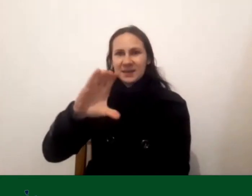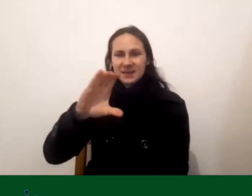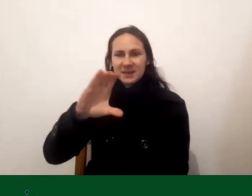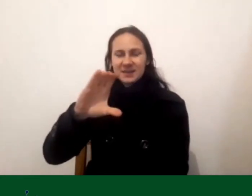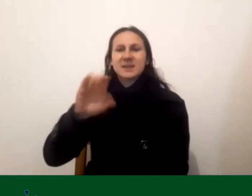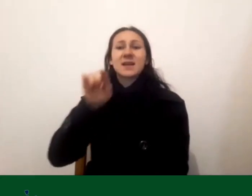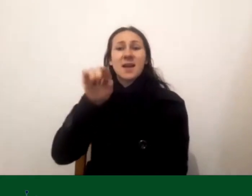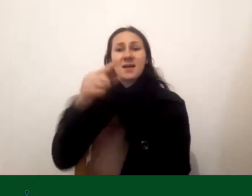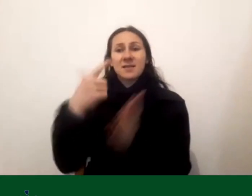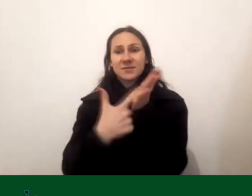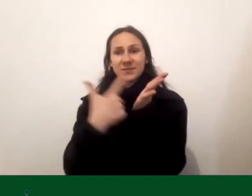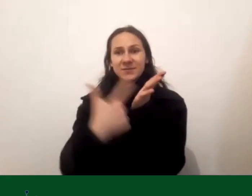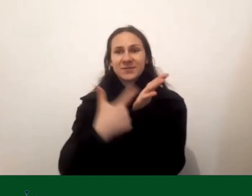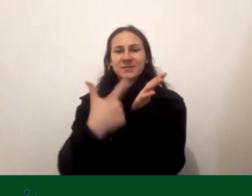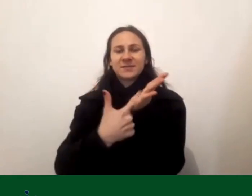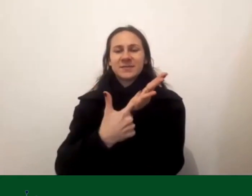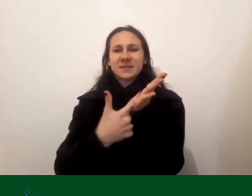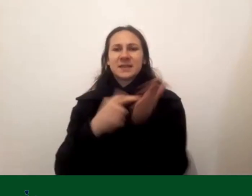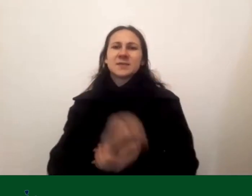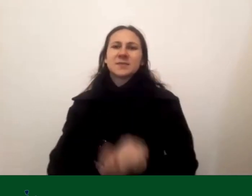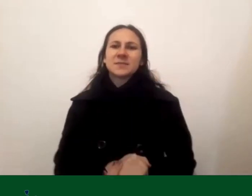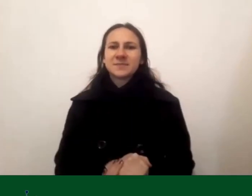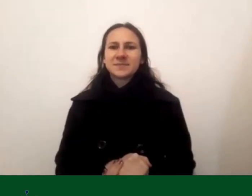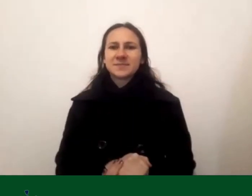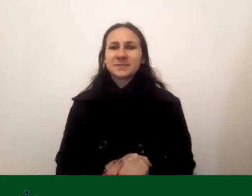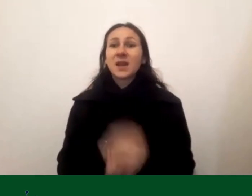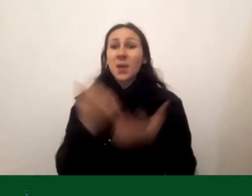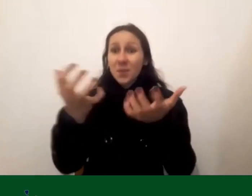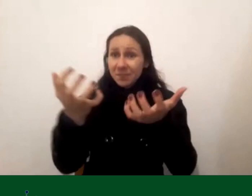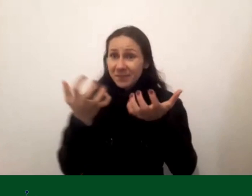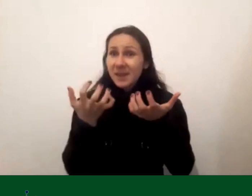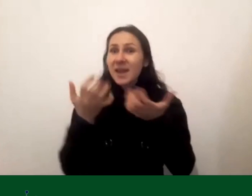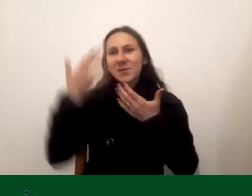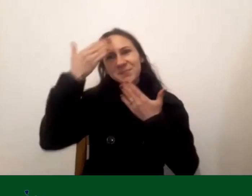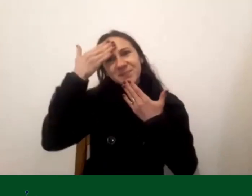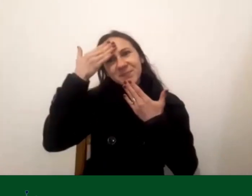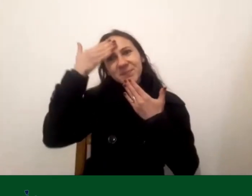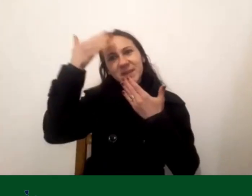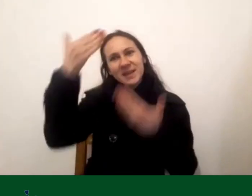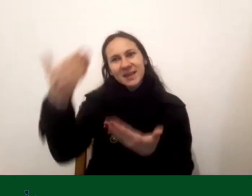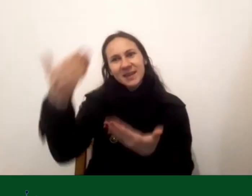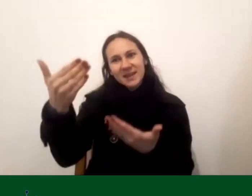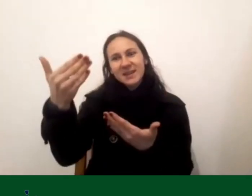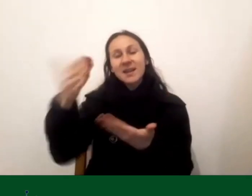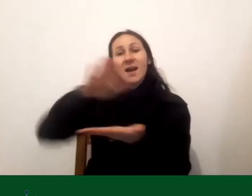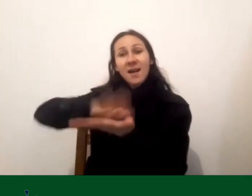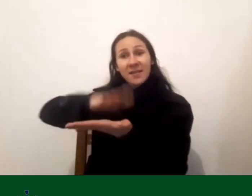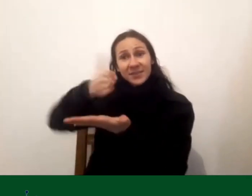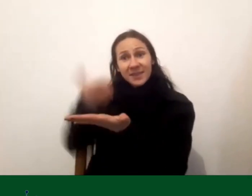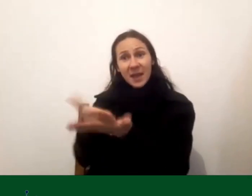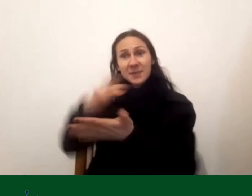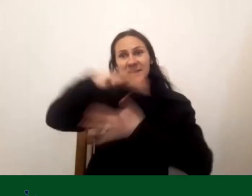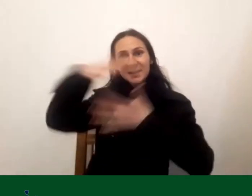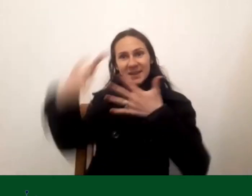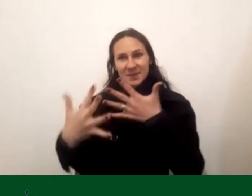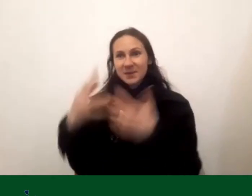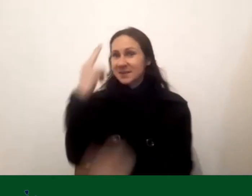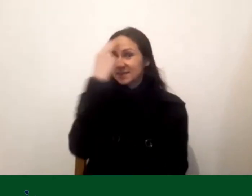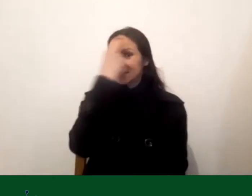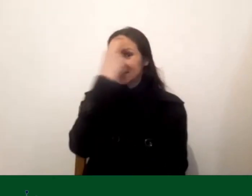livro. E quero agradecer muito a nossa intérprete de Libras, a Nathalie,